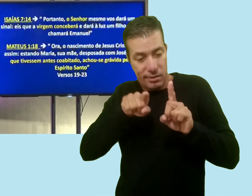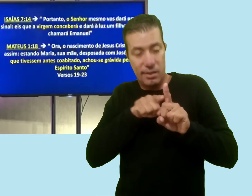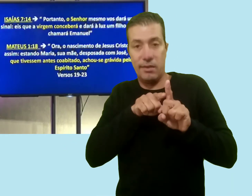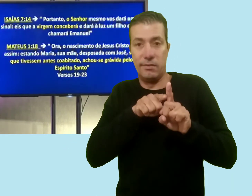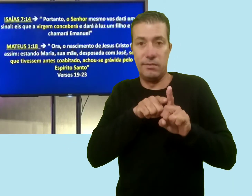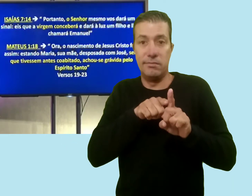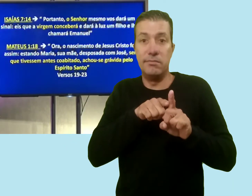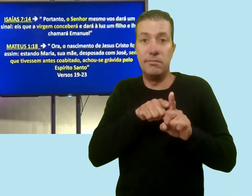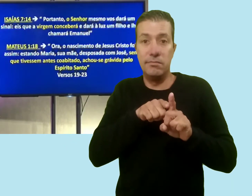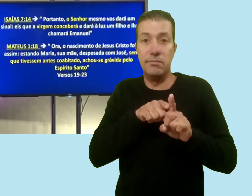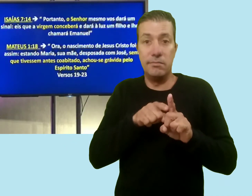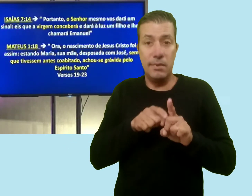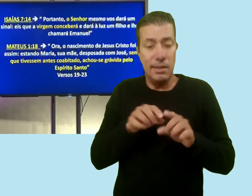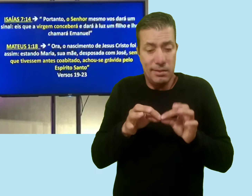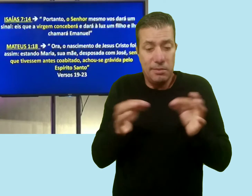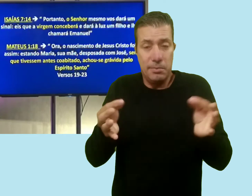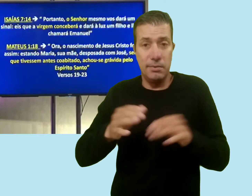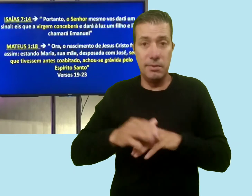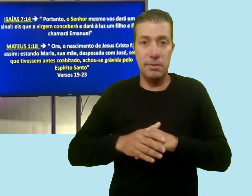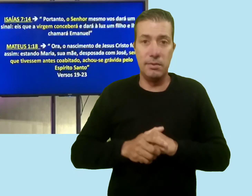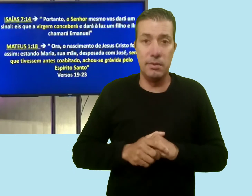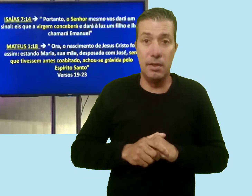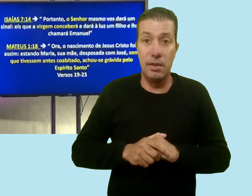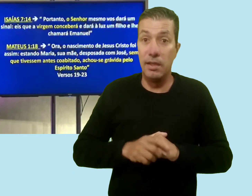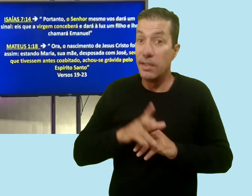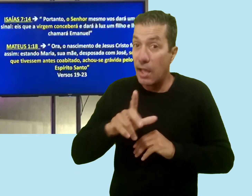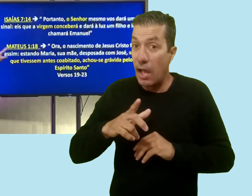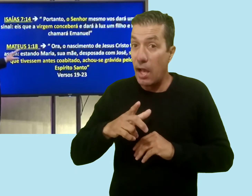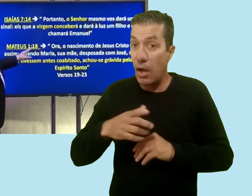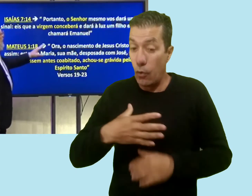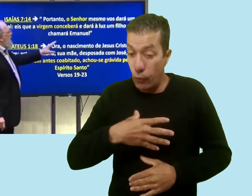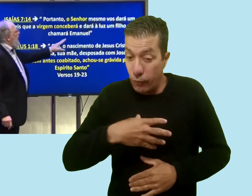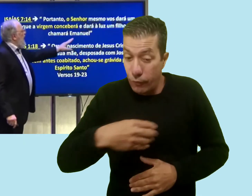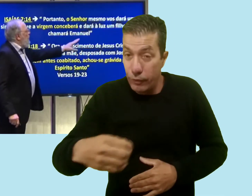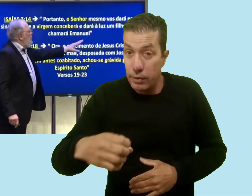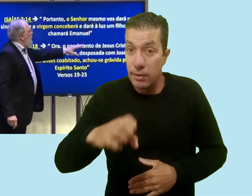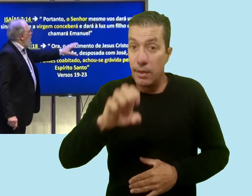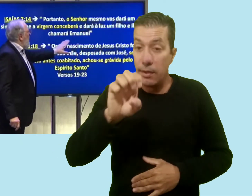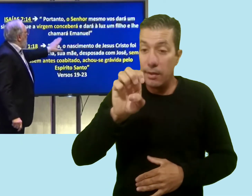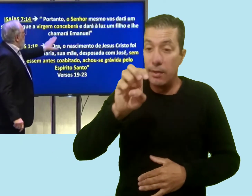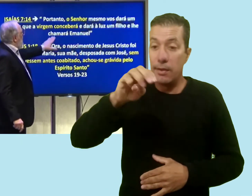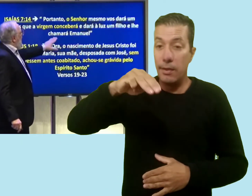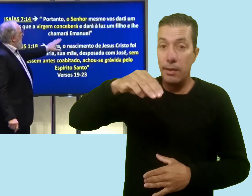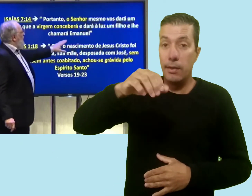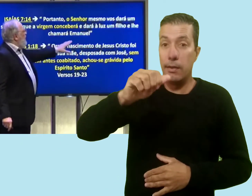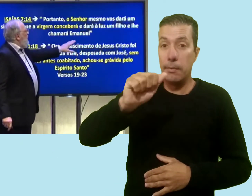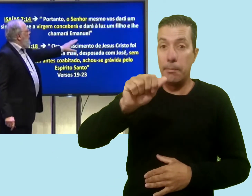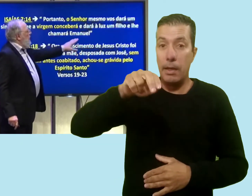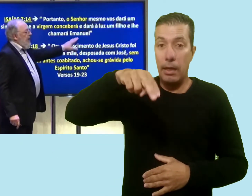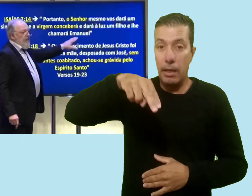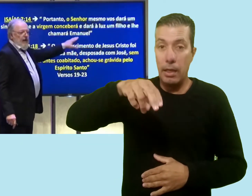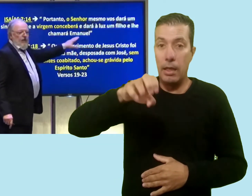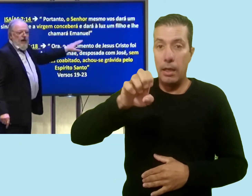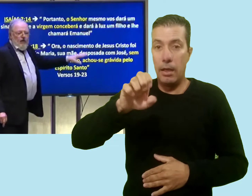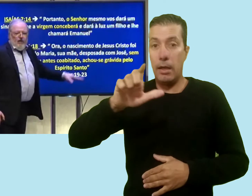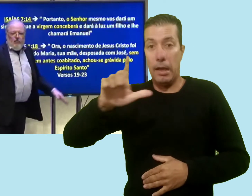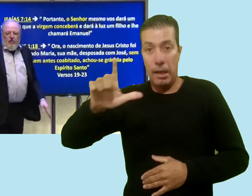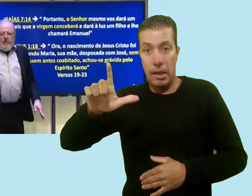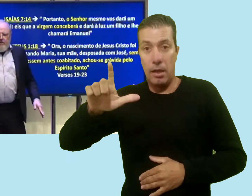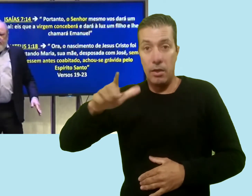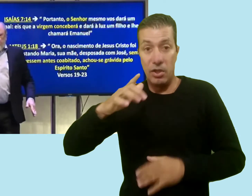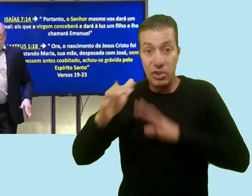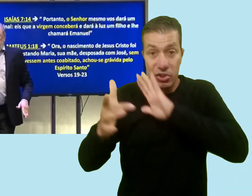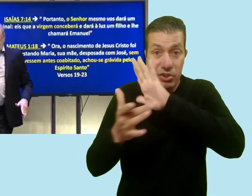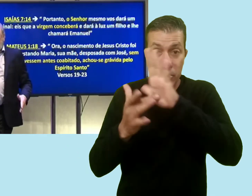grávida. É simples assim, tá? E dará à luz um filho e lhe chamará Emanuel.